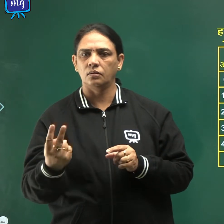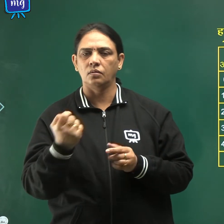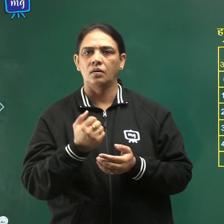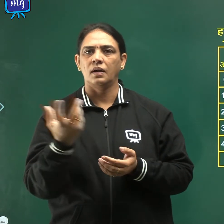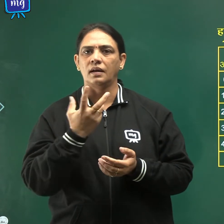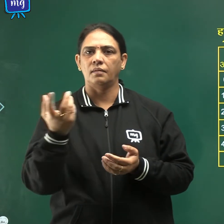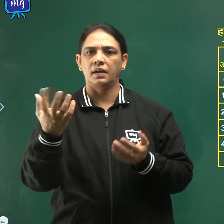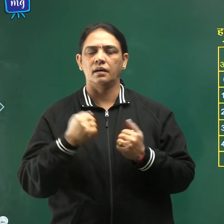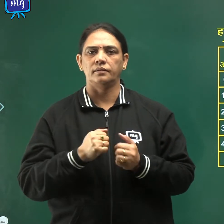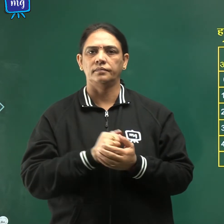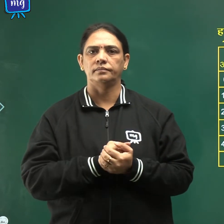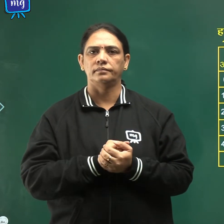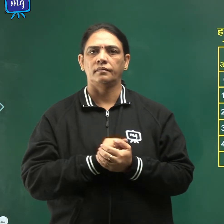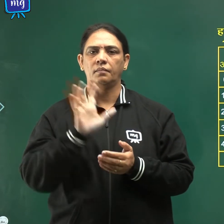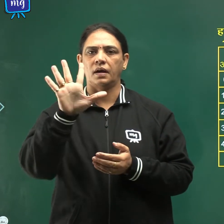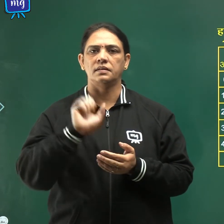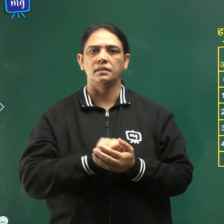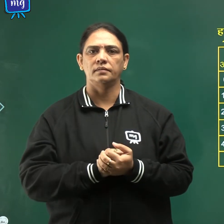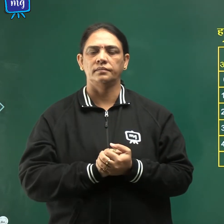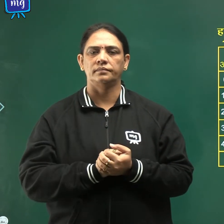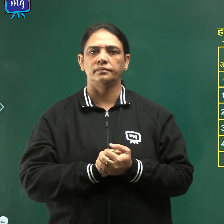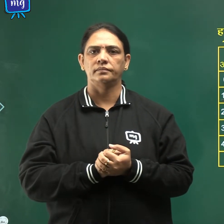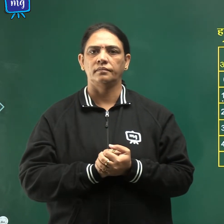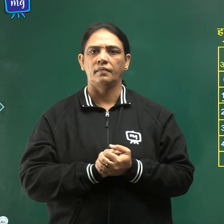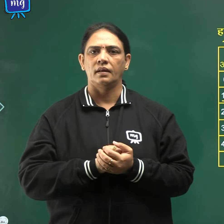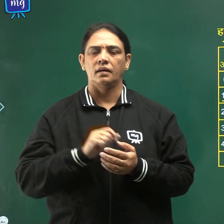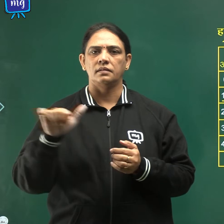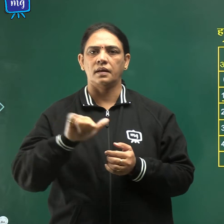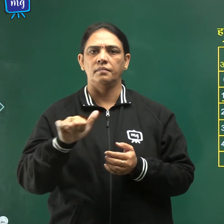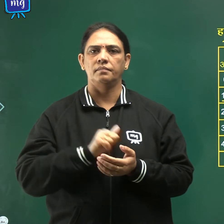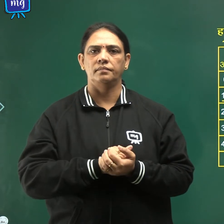कितना आया? 5। ऐसे ही